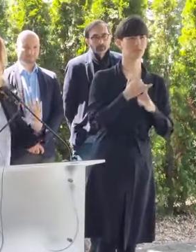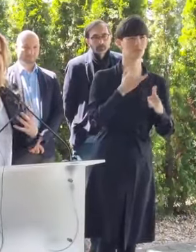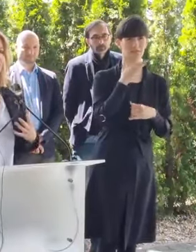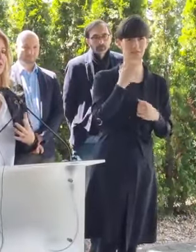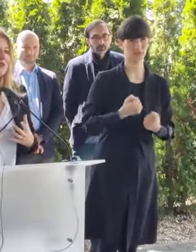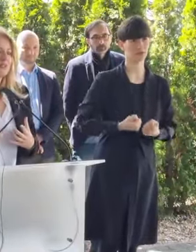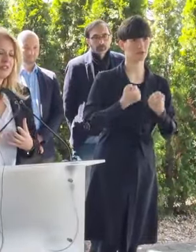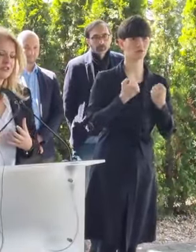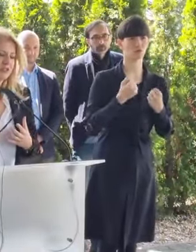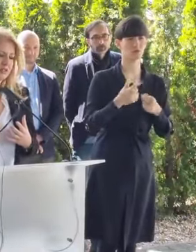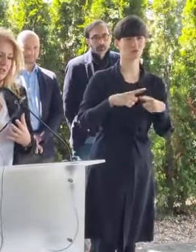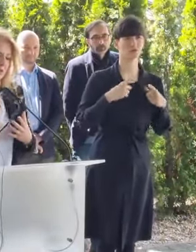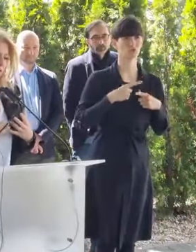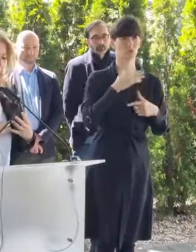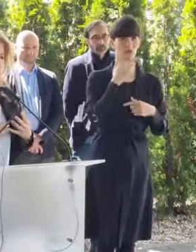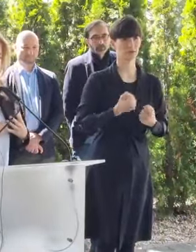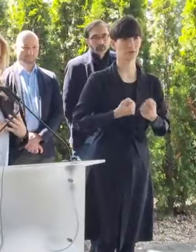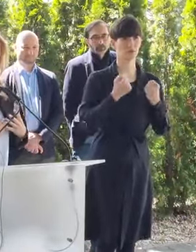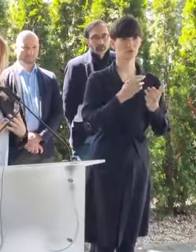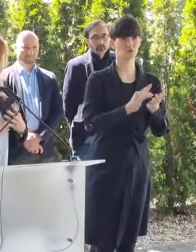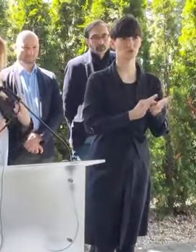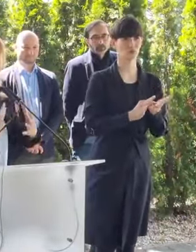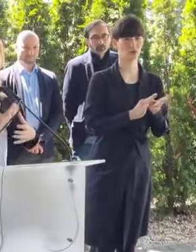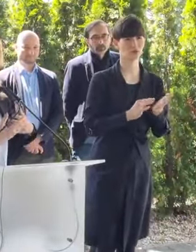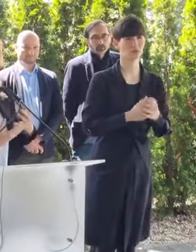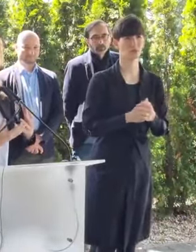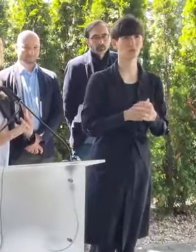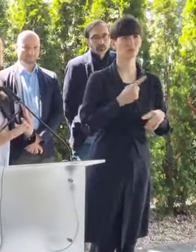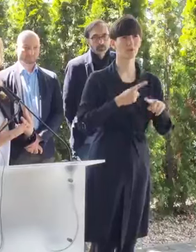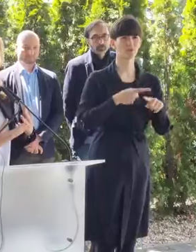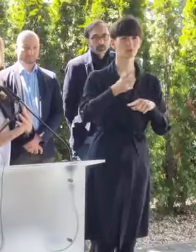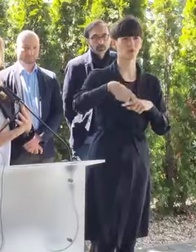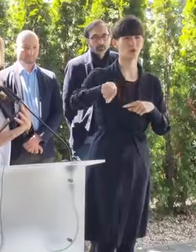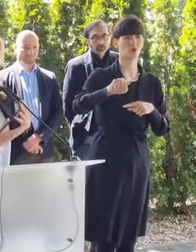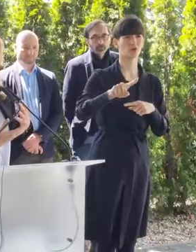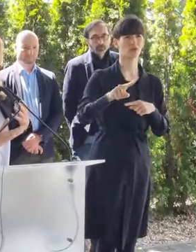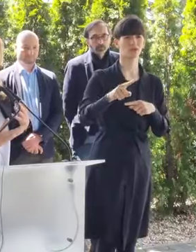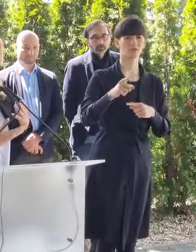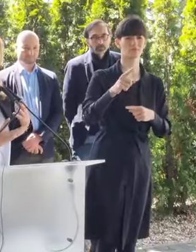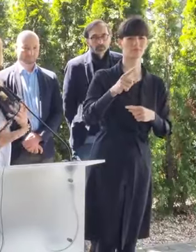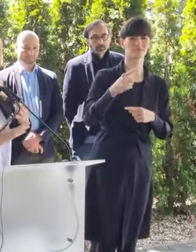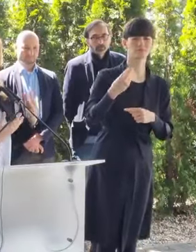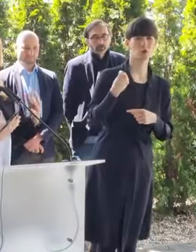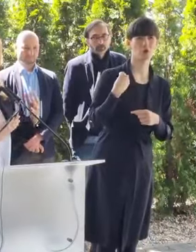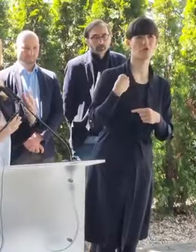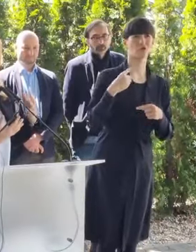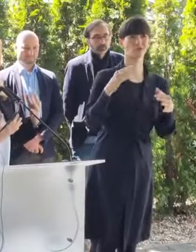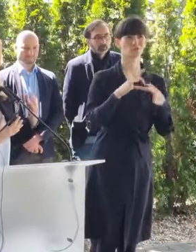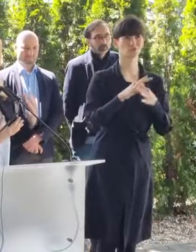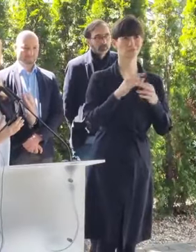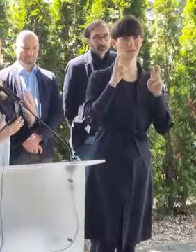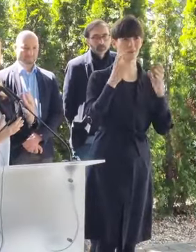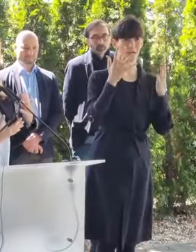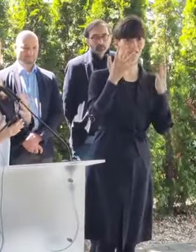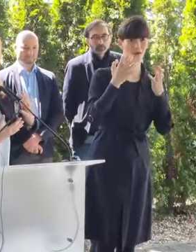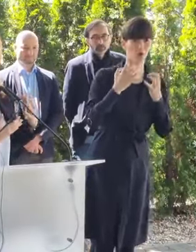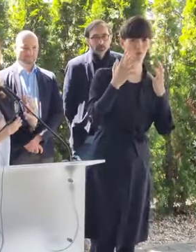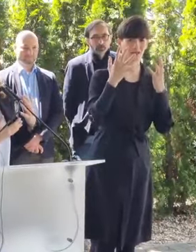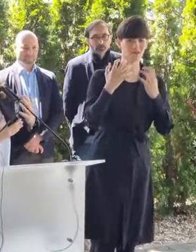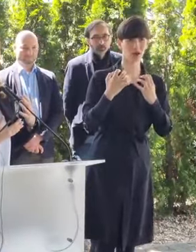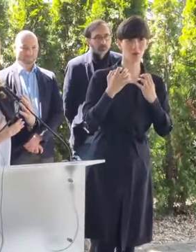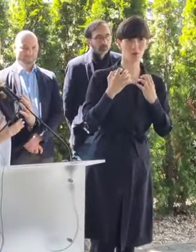Zároveň ešte to, čo je zaujímavé, je, že oni vám hovoria o tých najväčších traumách, ktoré zažili, pričom len 5 minút predtým sa dozvedáte, že vlastne